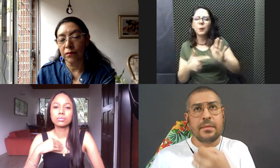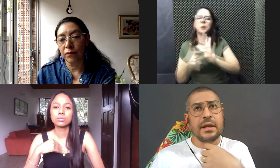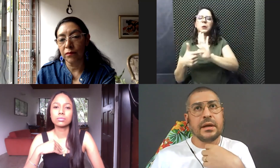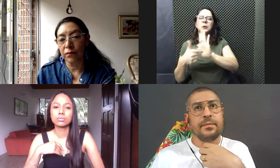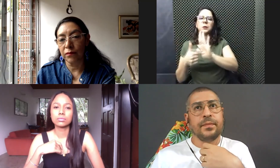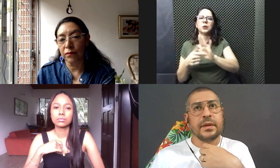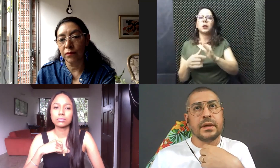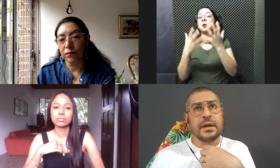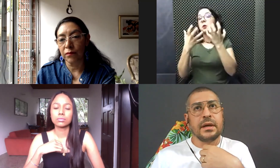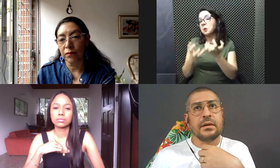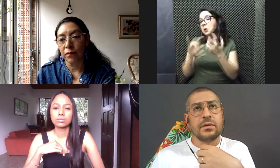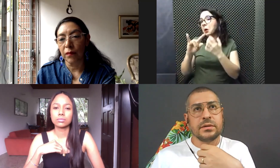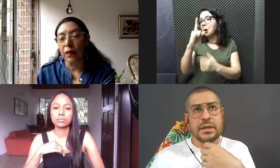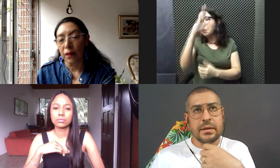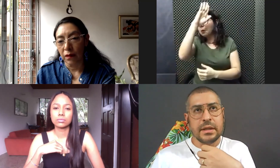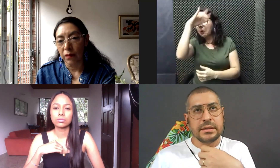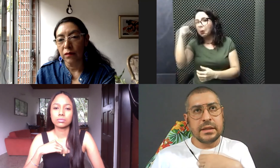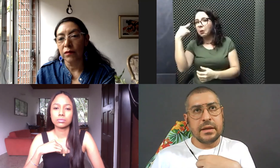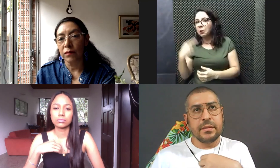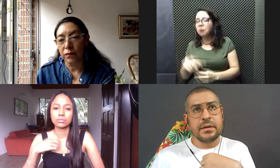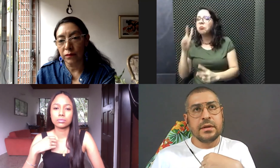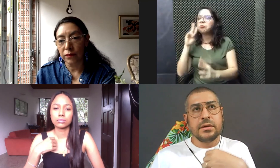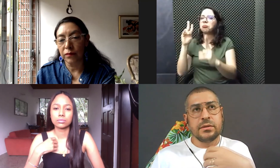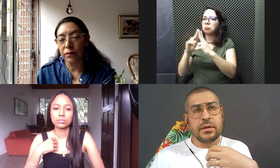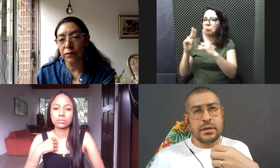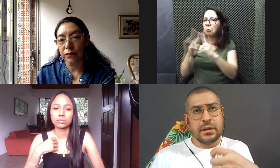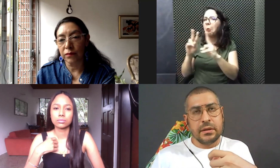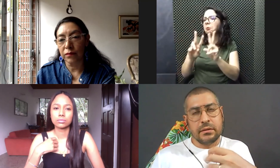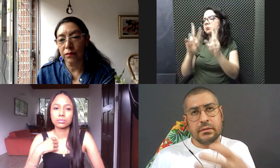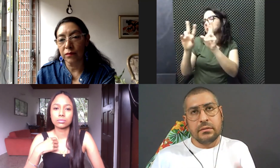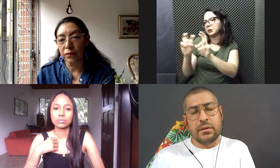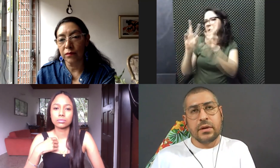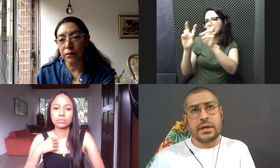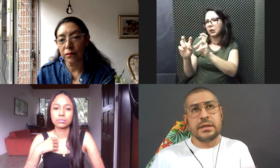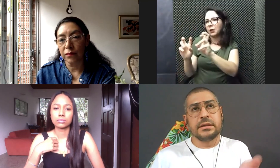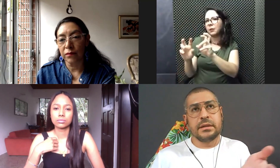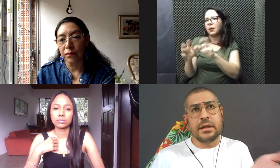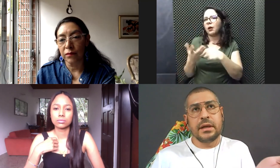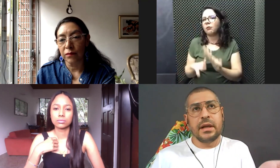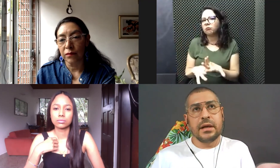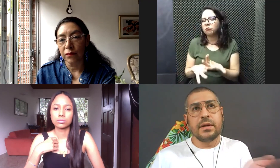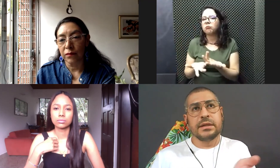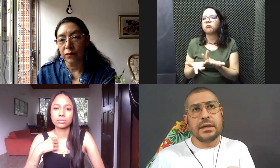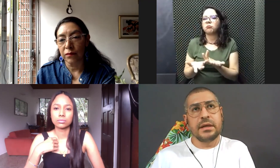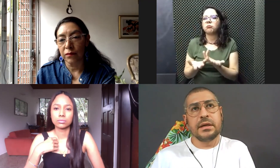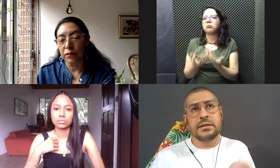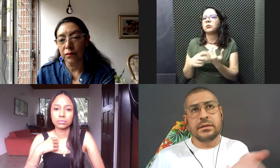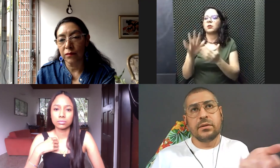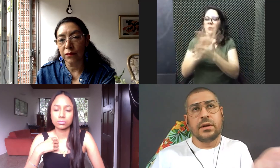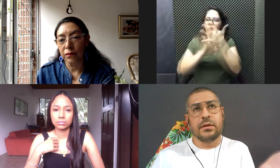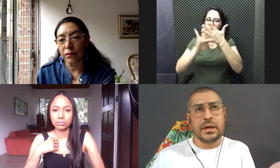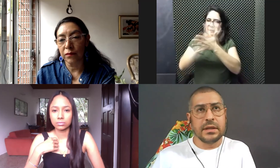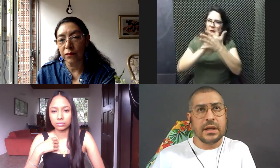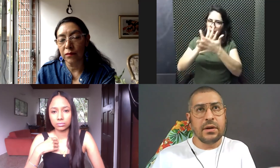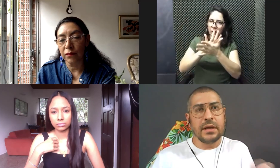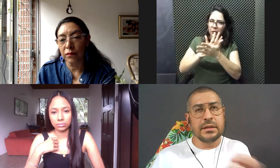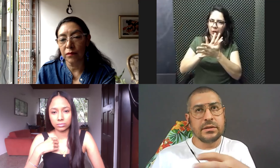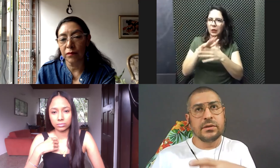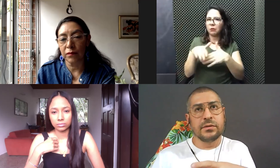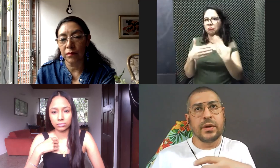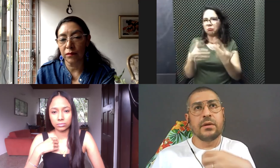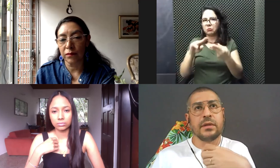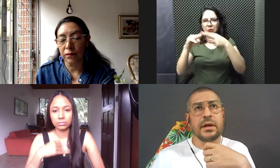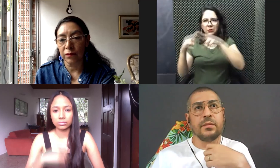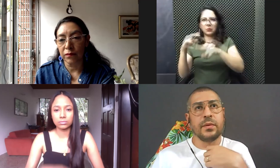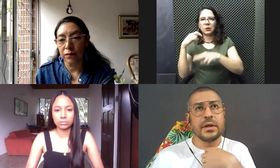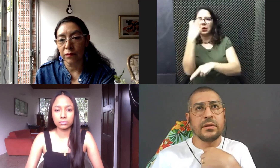que Camila, que conoce también de este tema, sobre lo que es la lengua de señas y sobre lo que es la oralización,